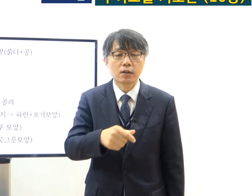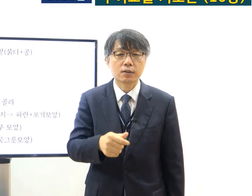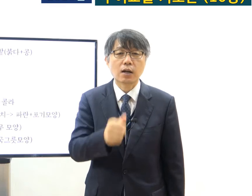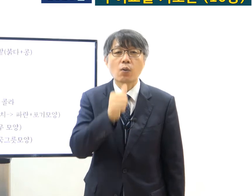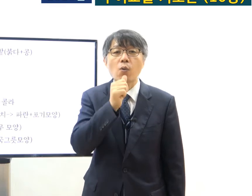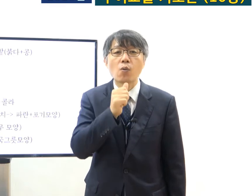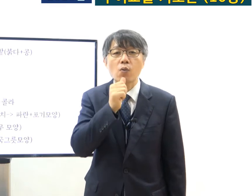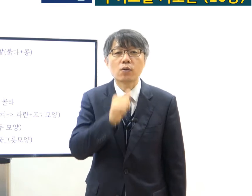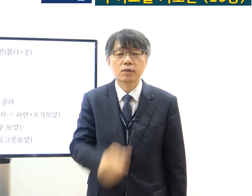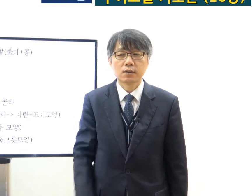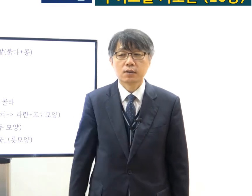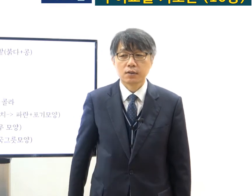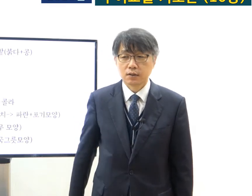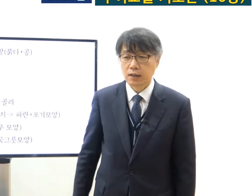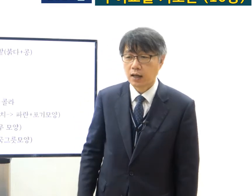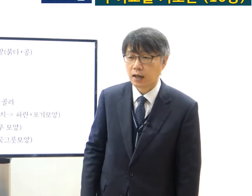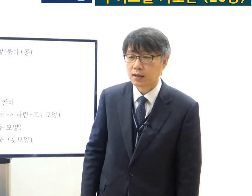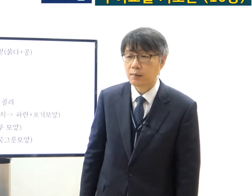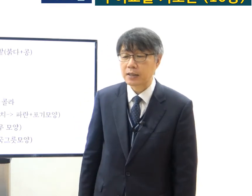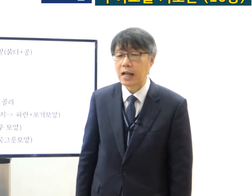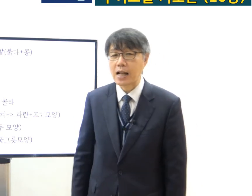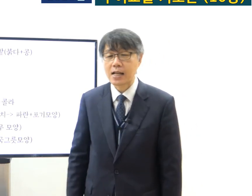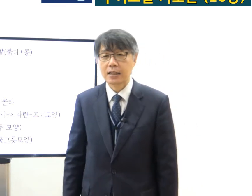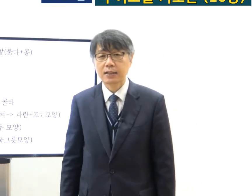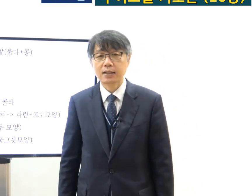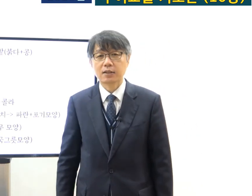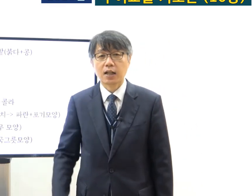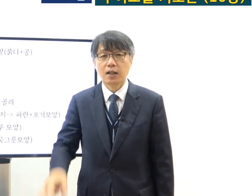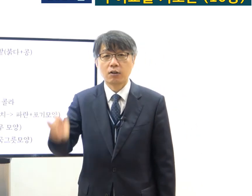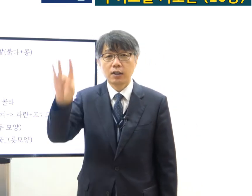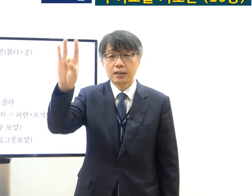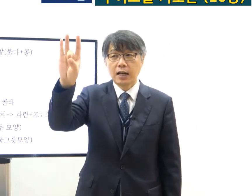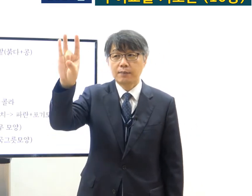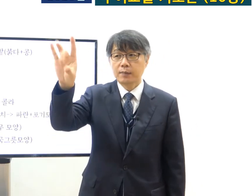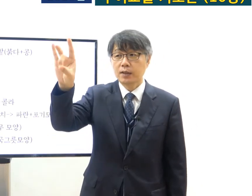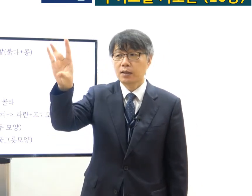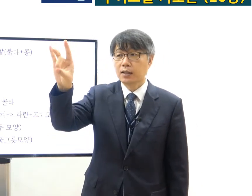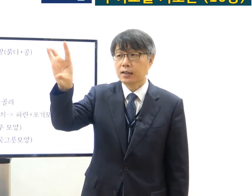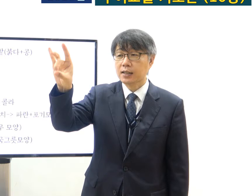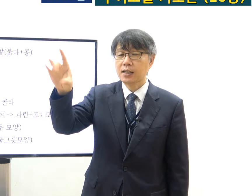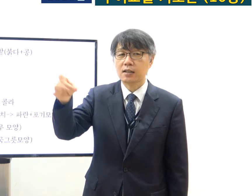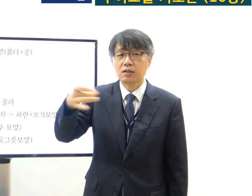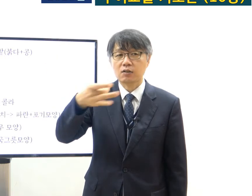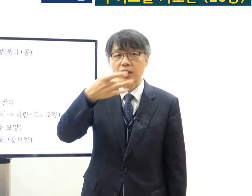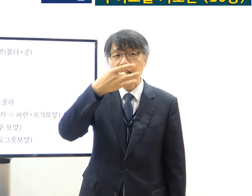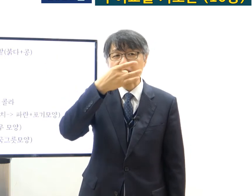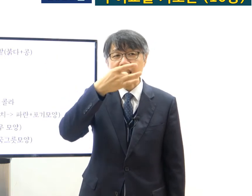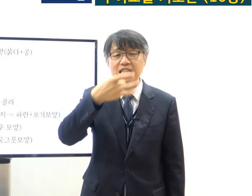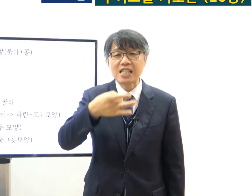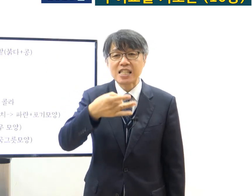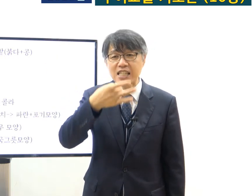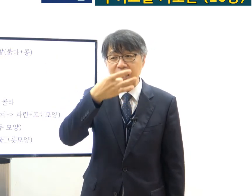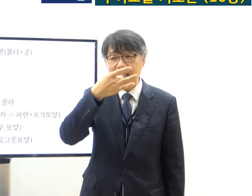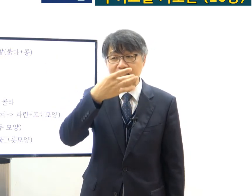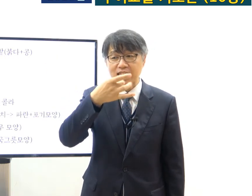자, 콩. 자, 그 다음에 쌀은 어떻게 할까요? 자, 이렇게 탁탁 튀기는 거죠. 희게 딱딱